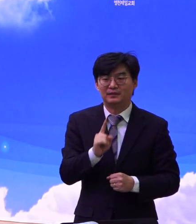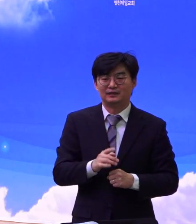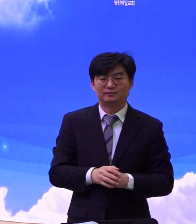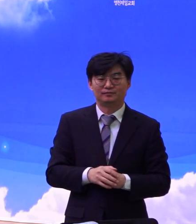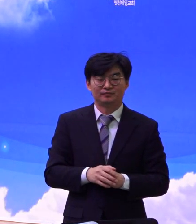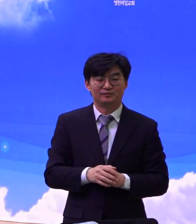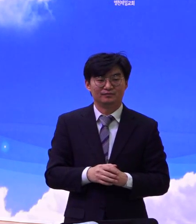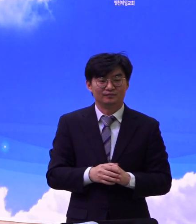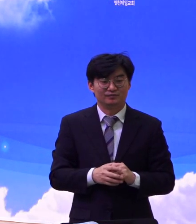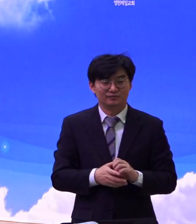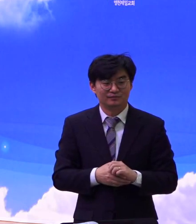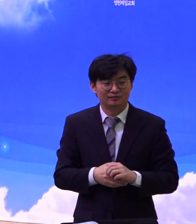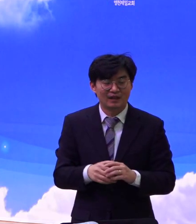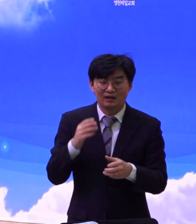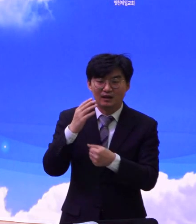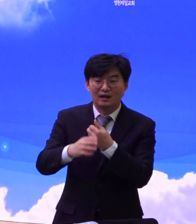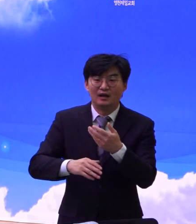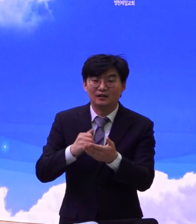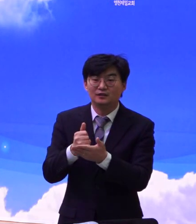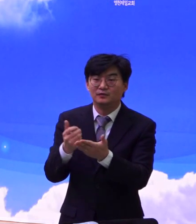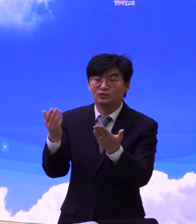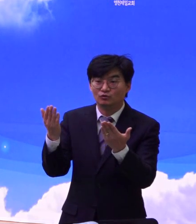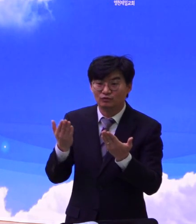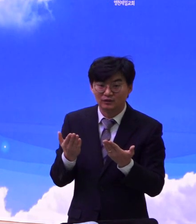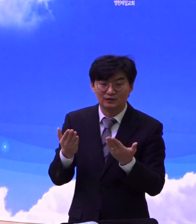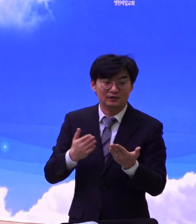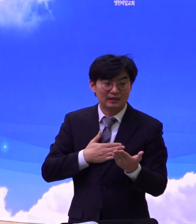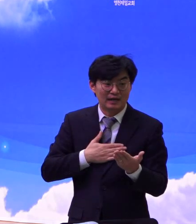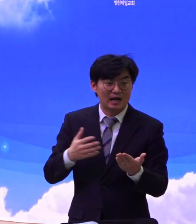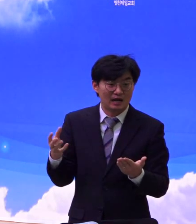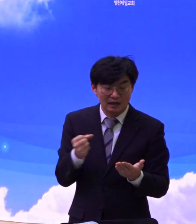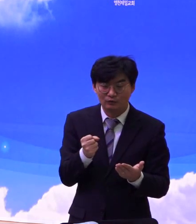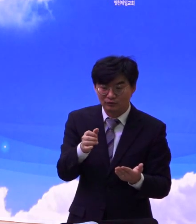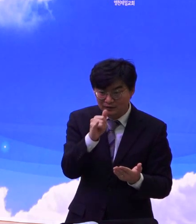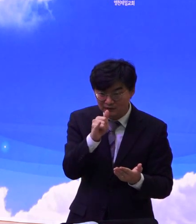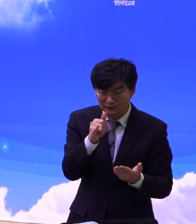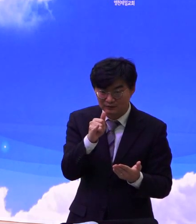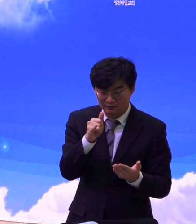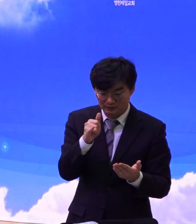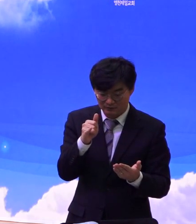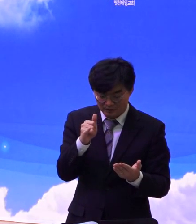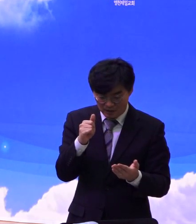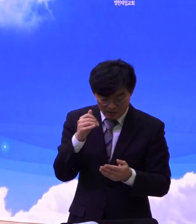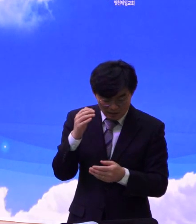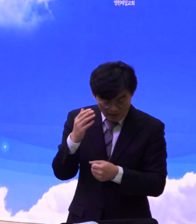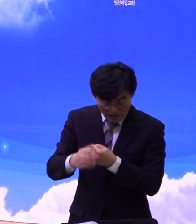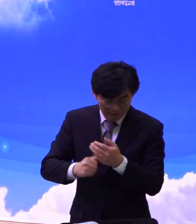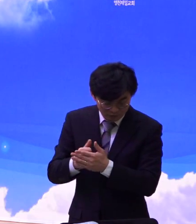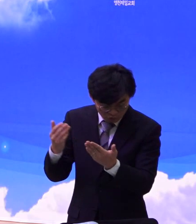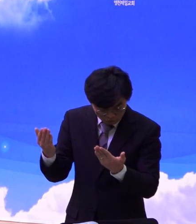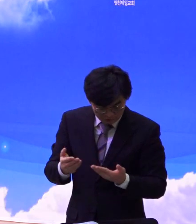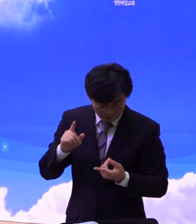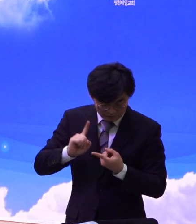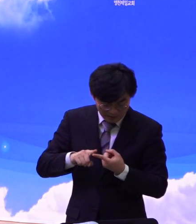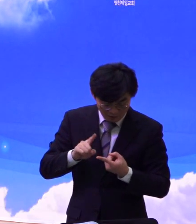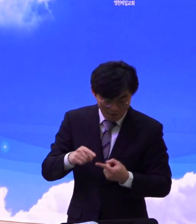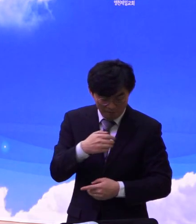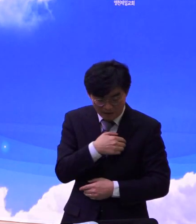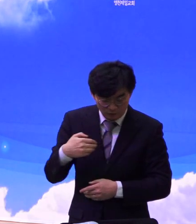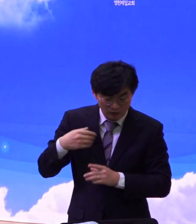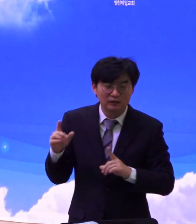내죠. 하나님이 주신 것, 내게 있는 것 그것 가지고 우리가 만족하며 자족하며 살고 그리고 그 안에서 우리